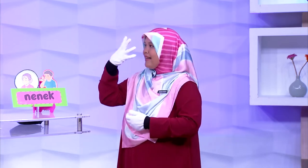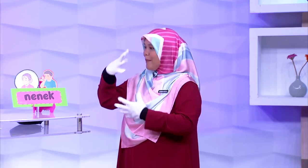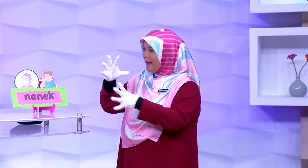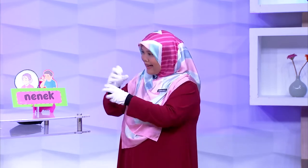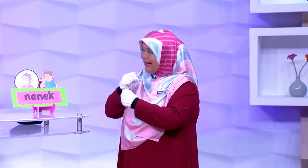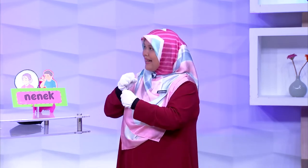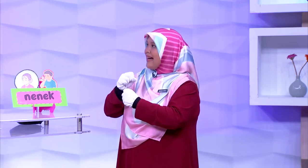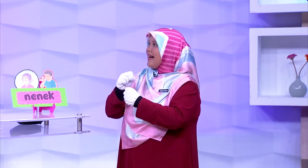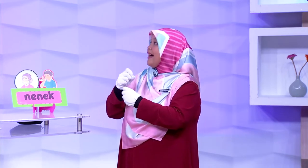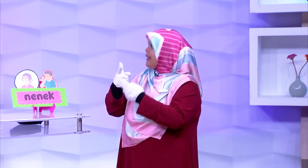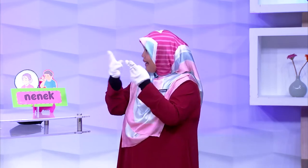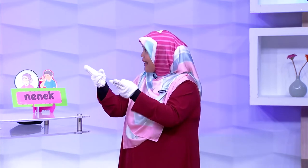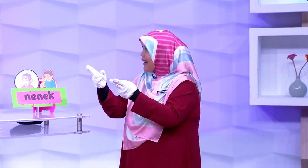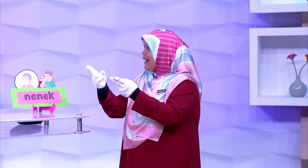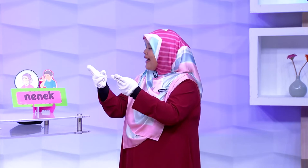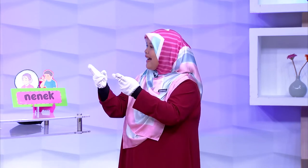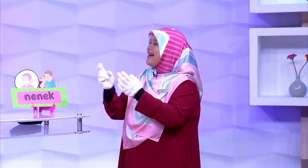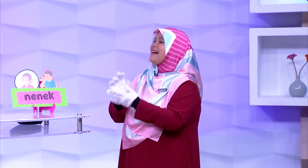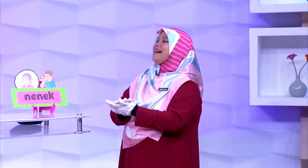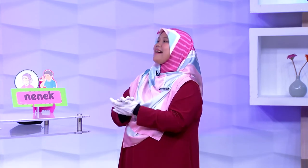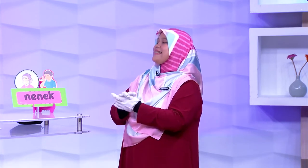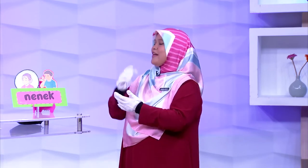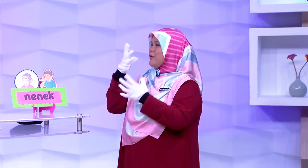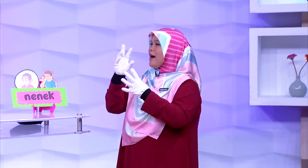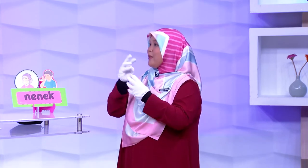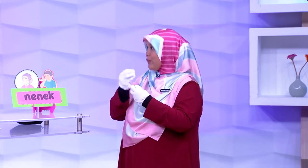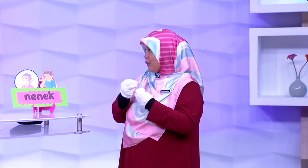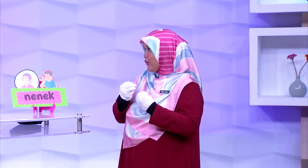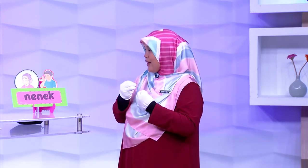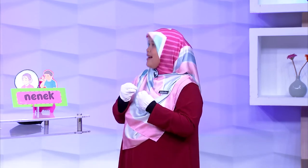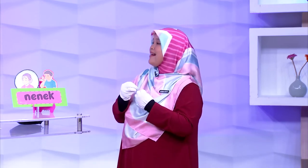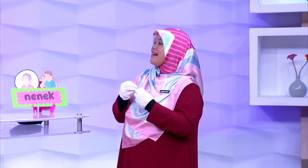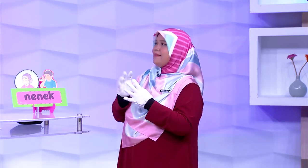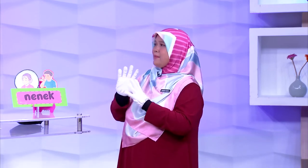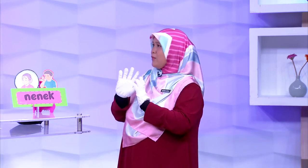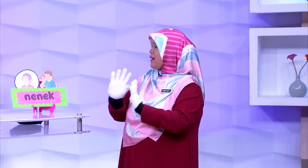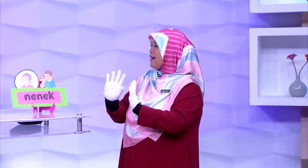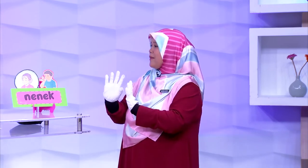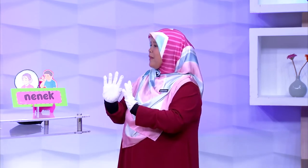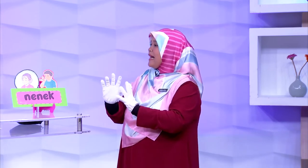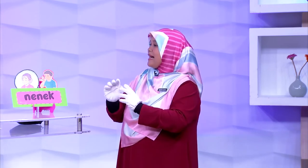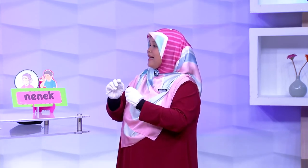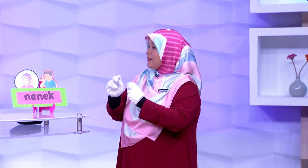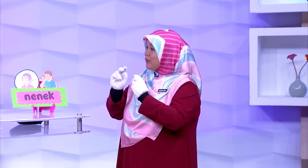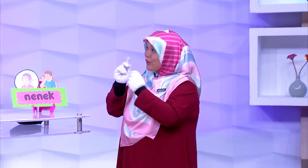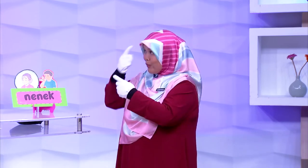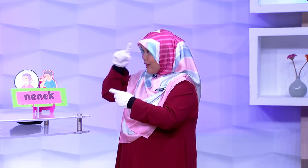kapaknya hadiah dengan Padahal tadinya Optimus air itu untuk